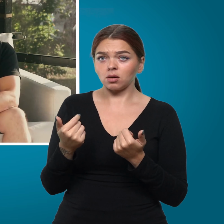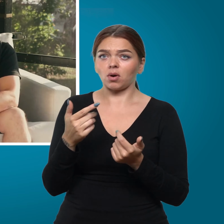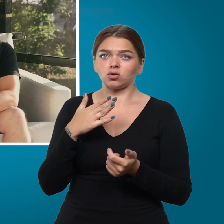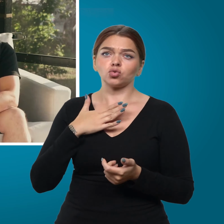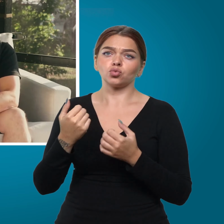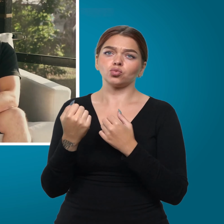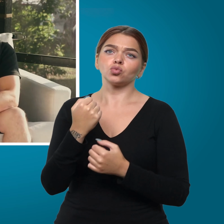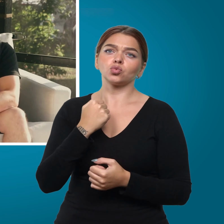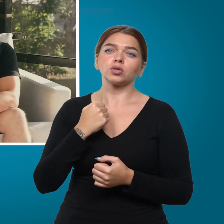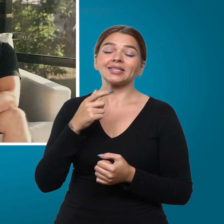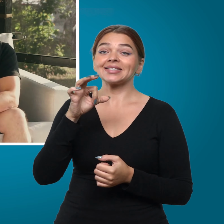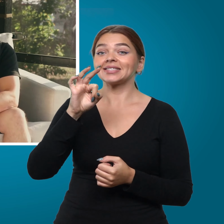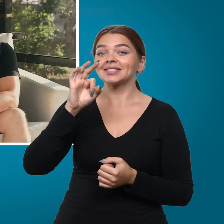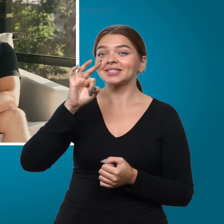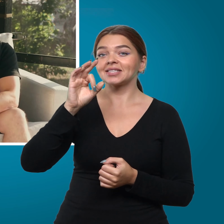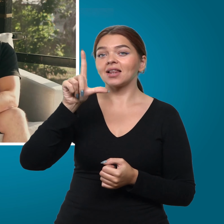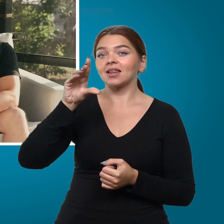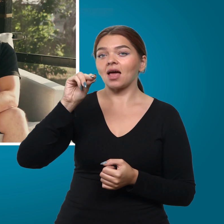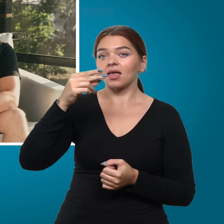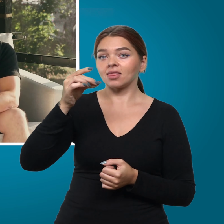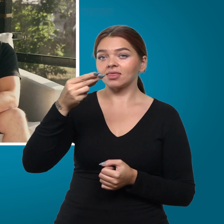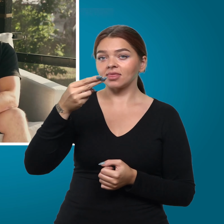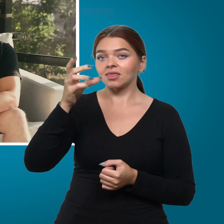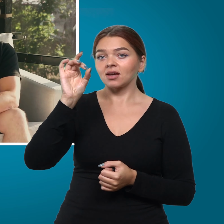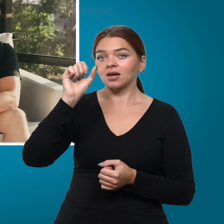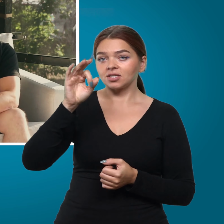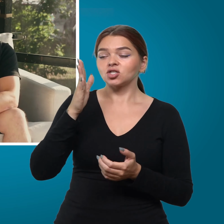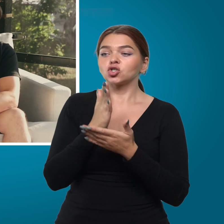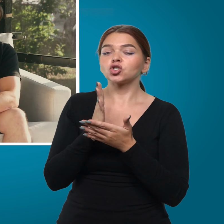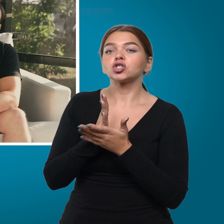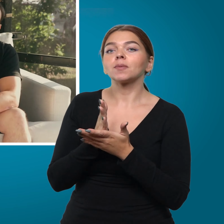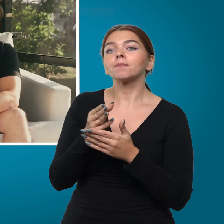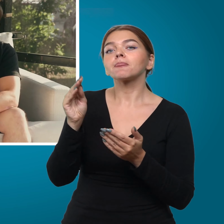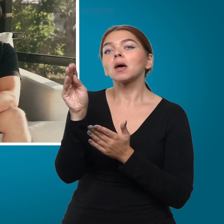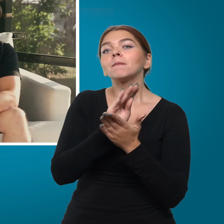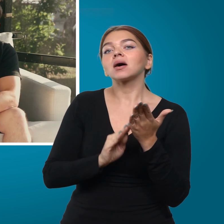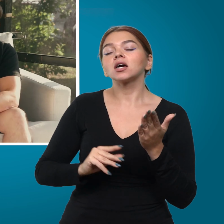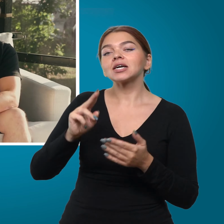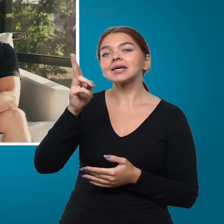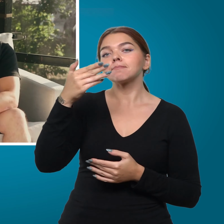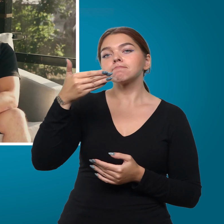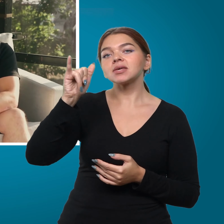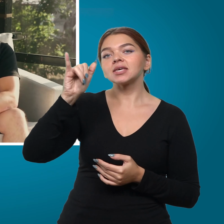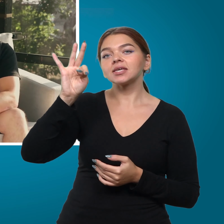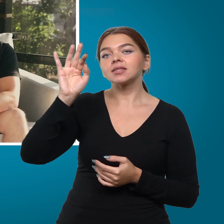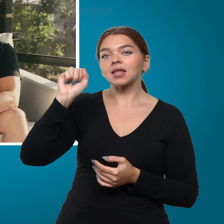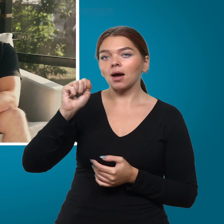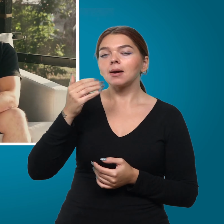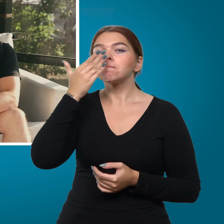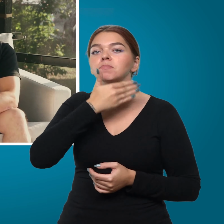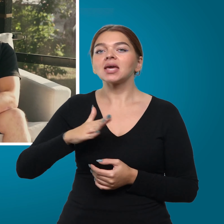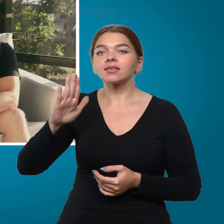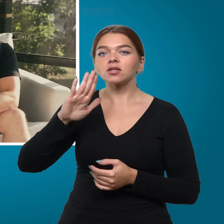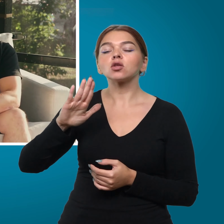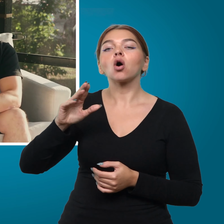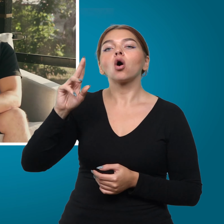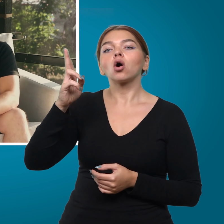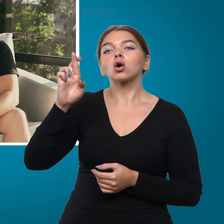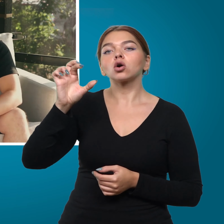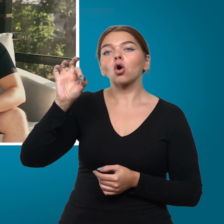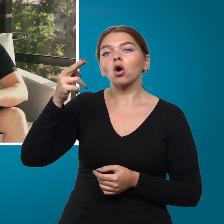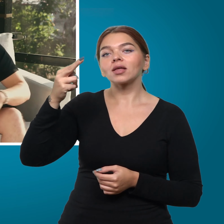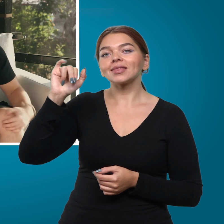paauglio negirdėjau, kad ten kažkas yra nepaaugliškai parašyta. Šitą komentarą dažniausiai nepaaugliai užduoda. Mm. O su paaugliais, tai